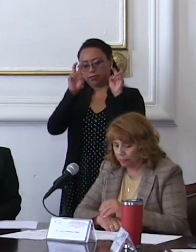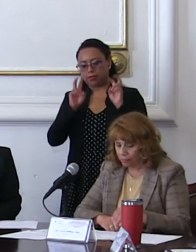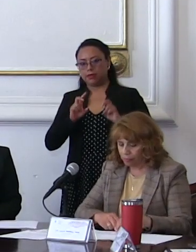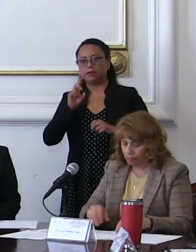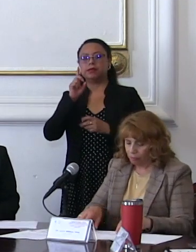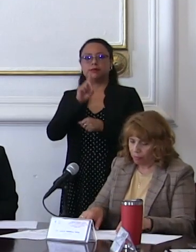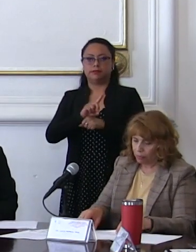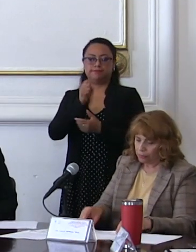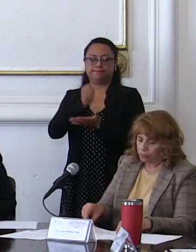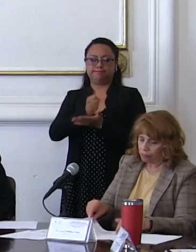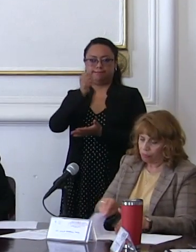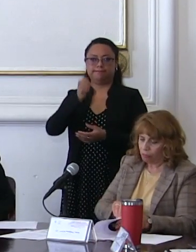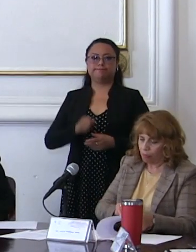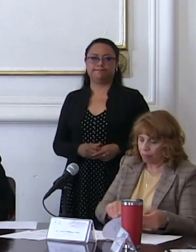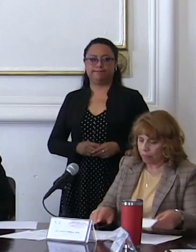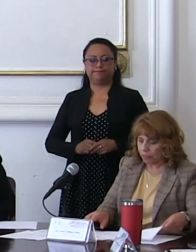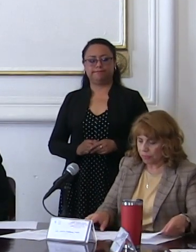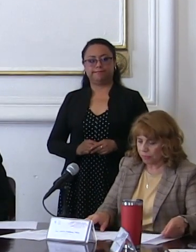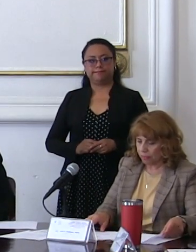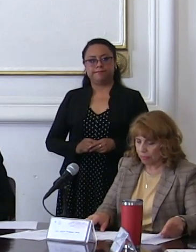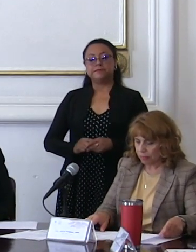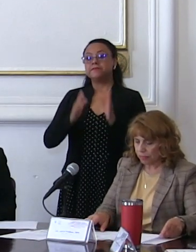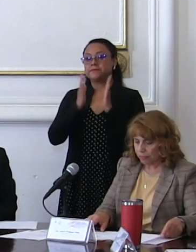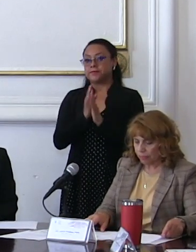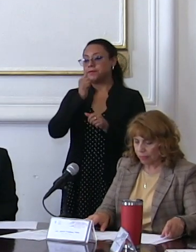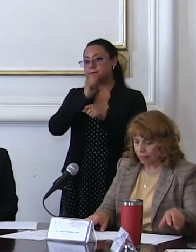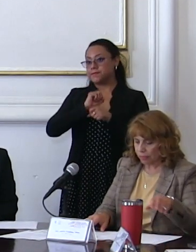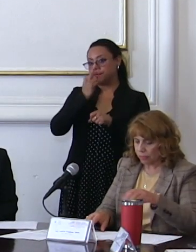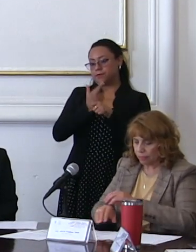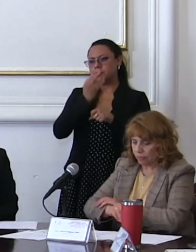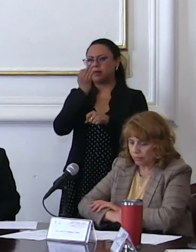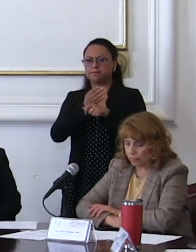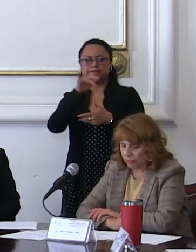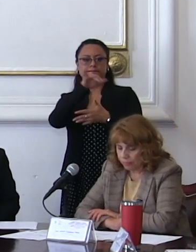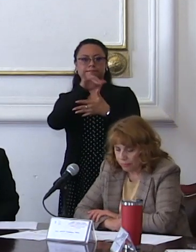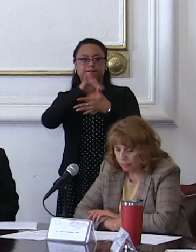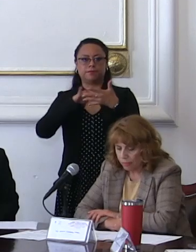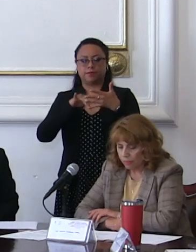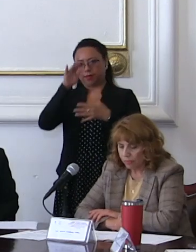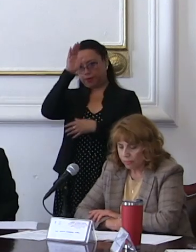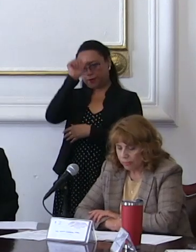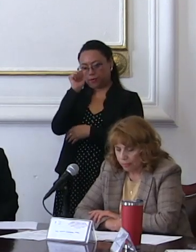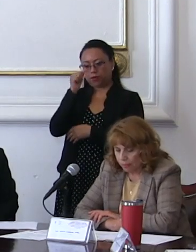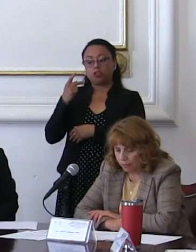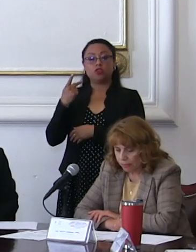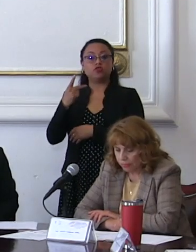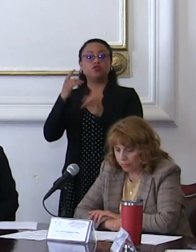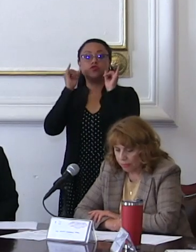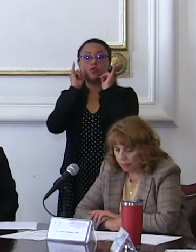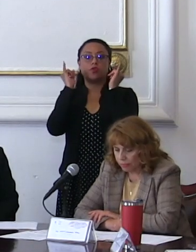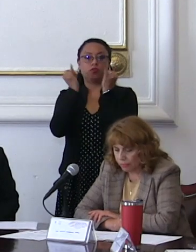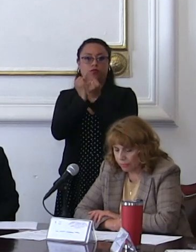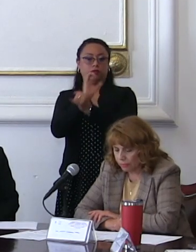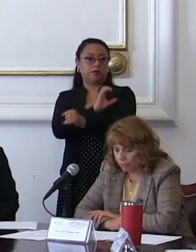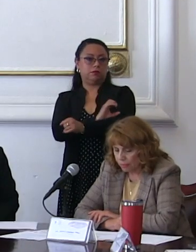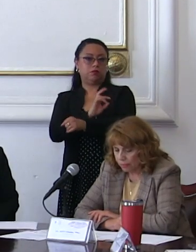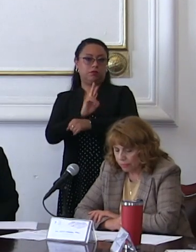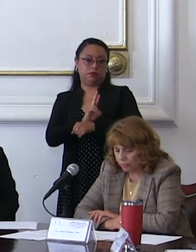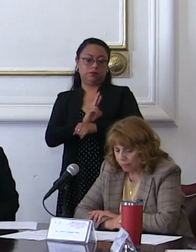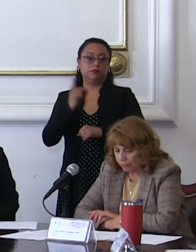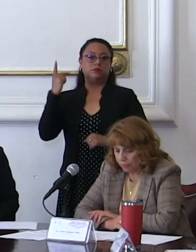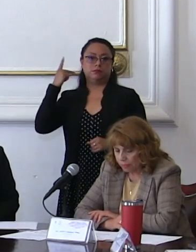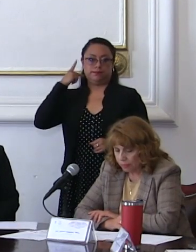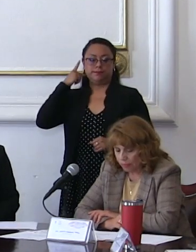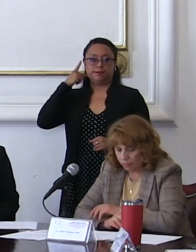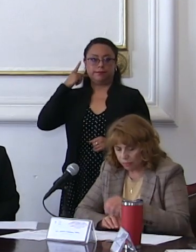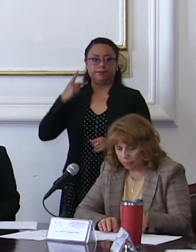día. Por favor, proceda la Secretaría a dar lectura al acuerdo de la Junta de Coordinación